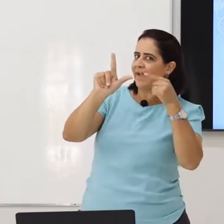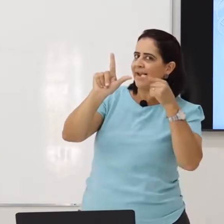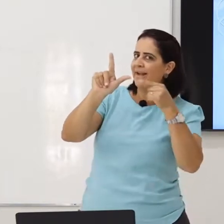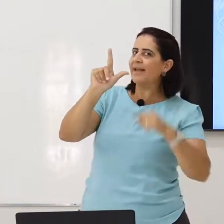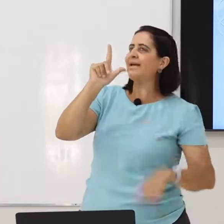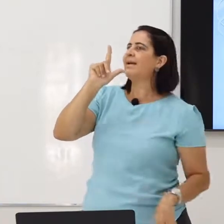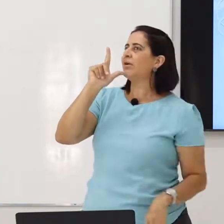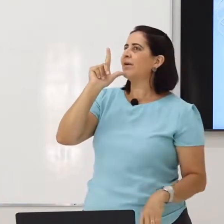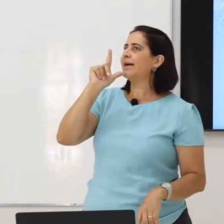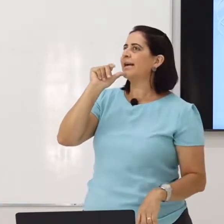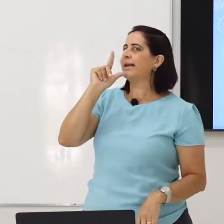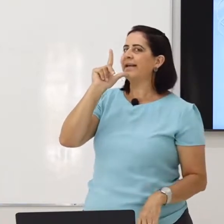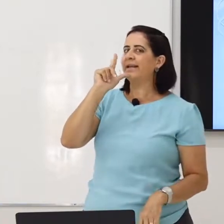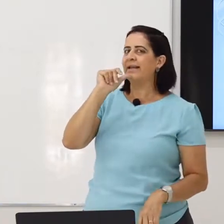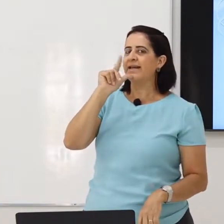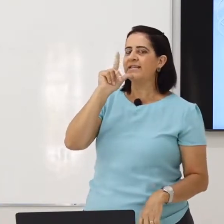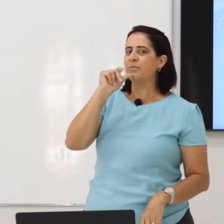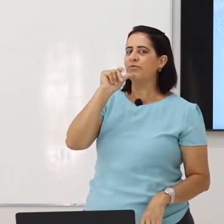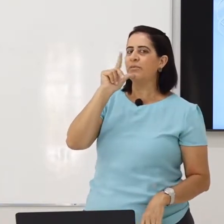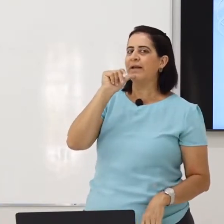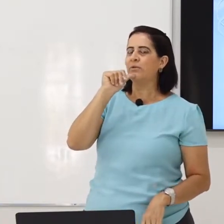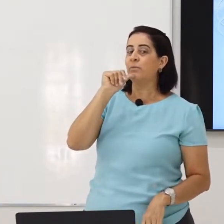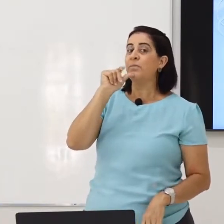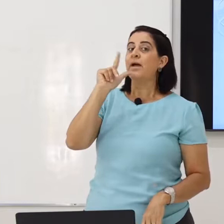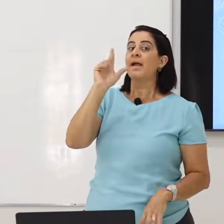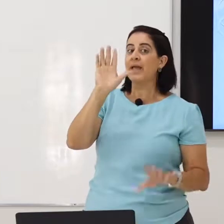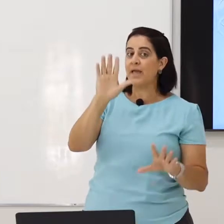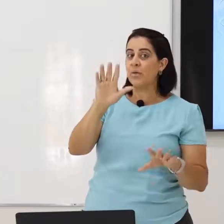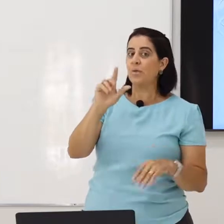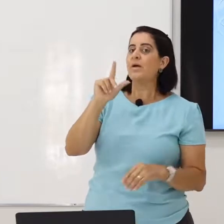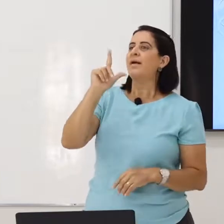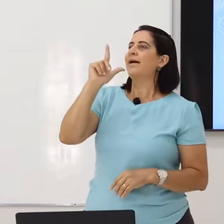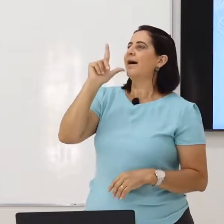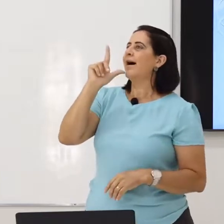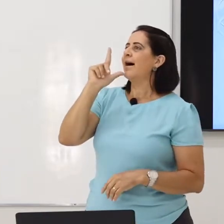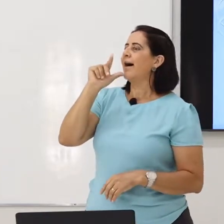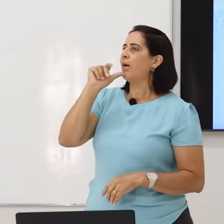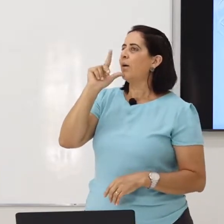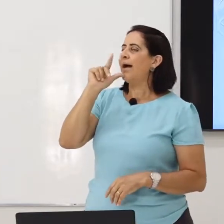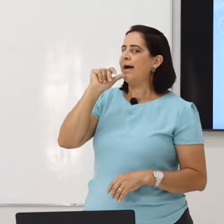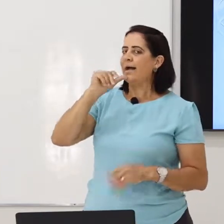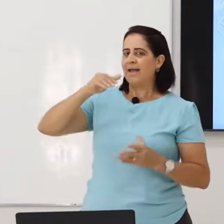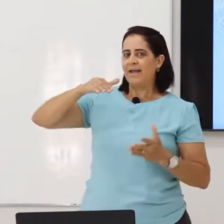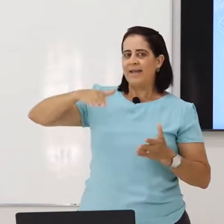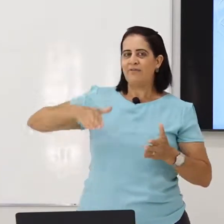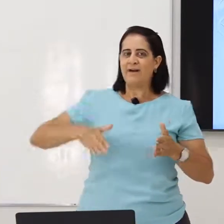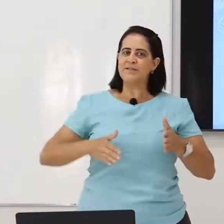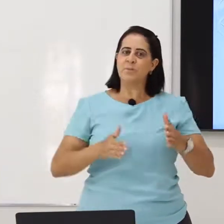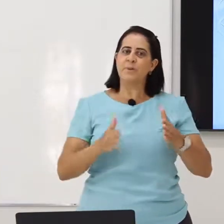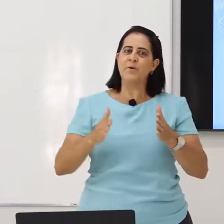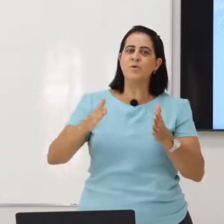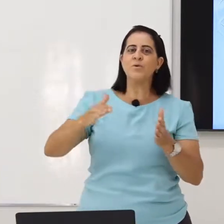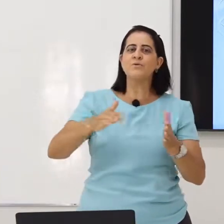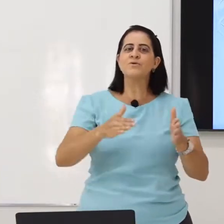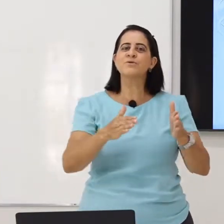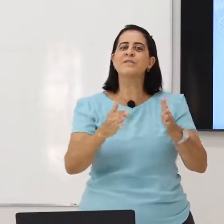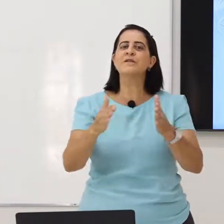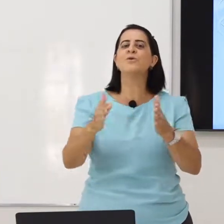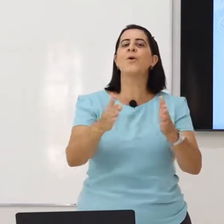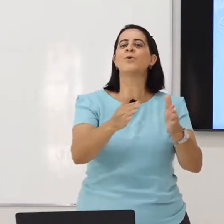L, colocada aqui, tem esse movimento. Rio, água e faz o percurso